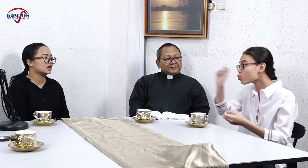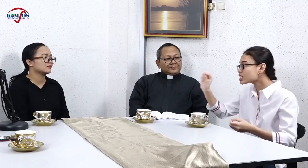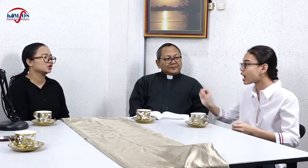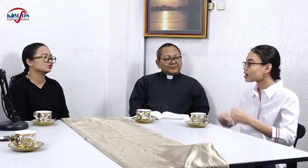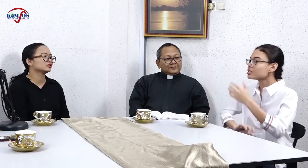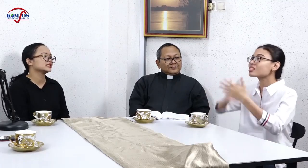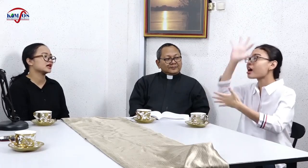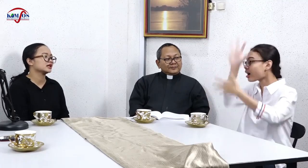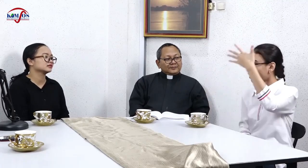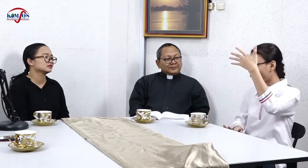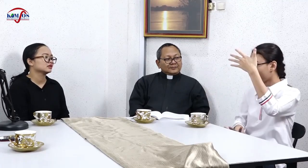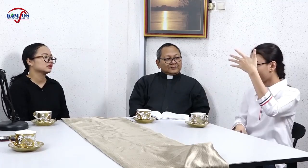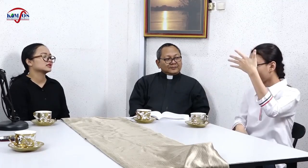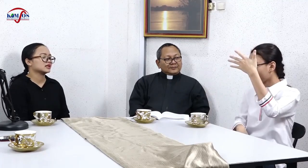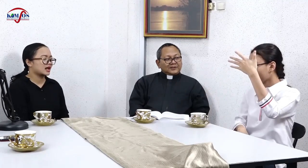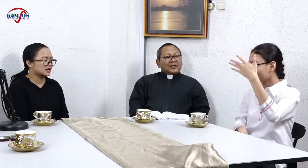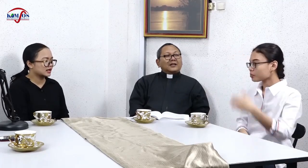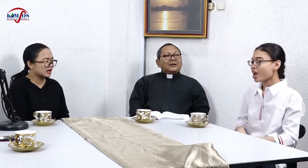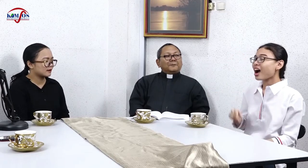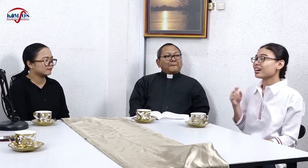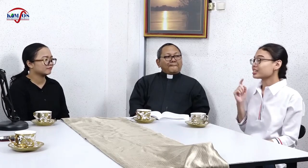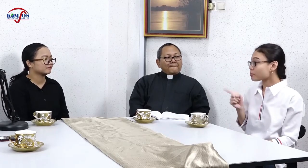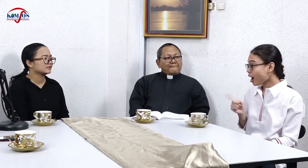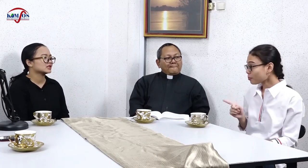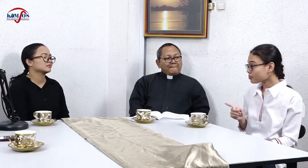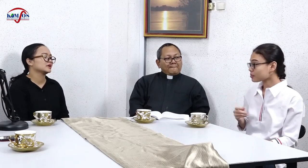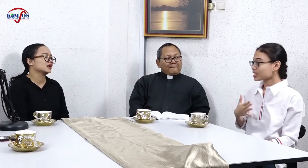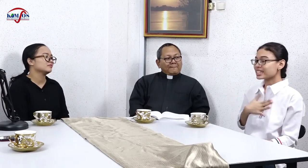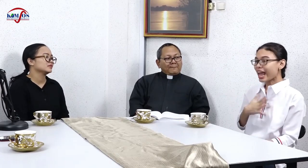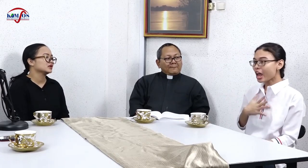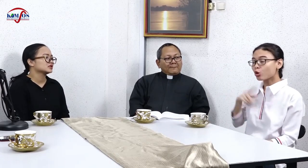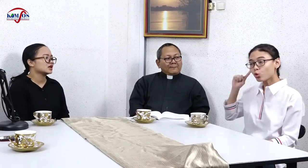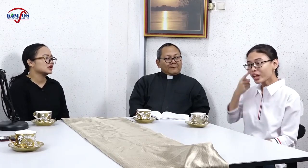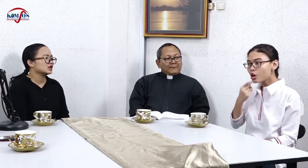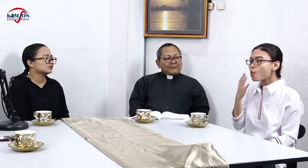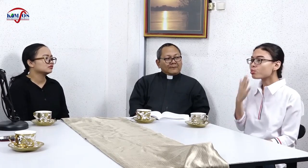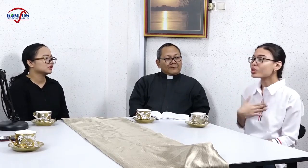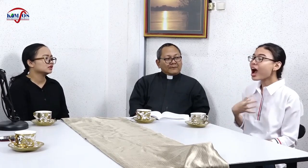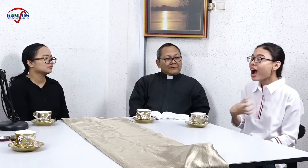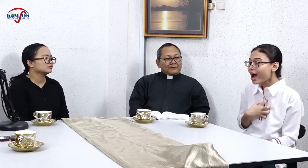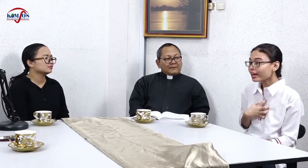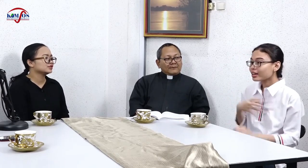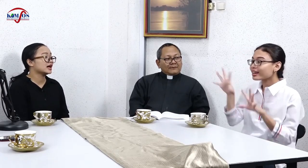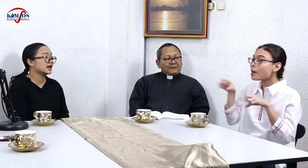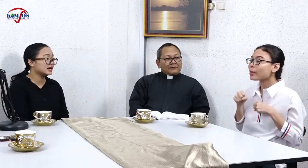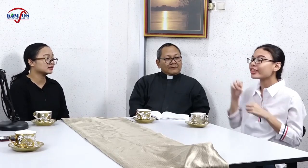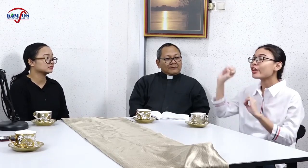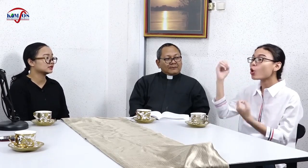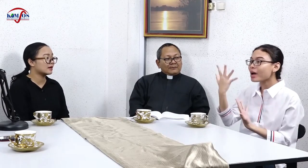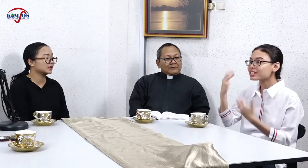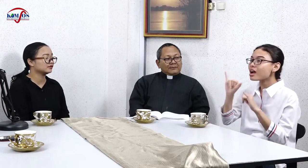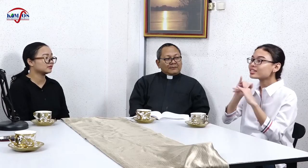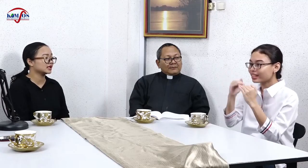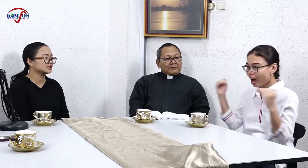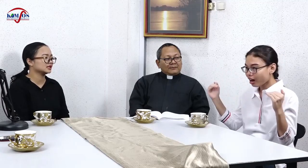dalam bentuk tulisan secara lengkap Sebab saya tulis punya hak